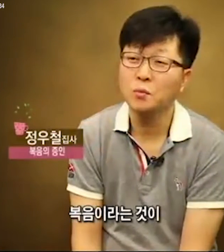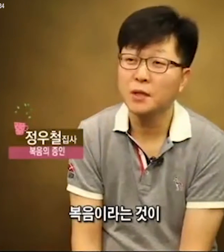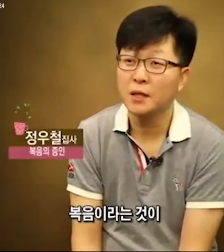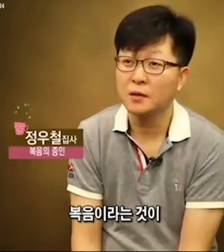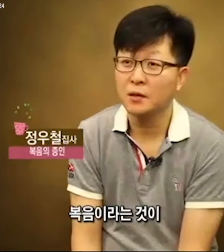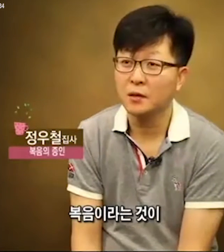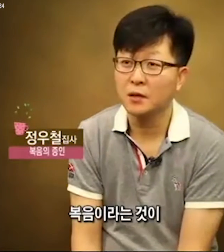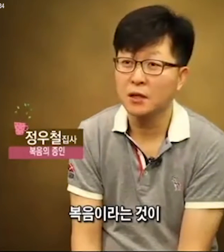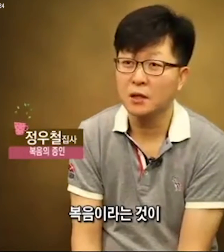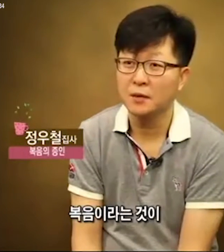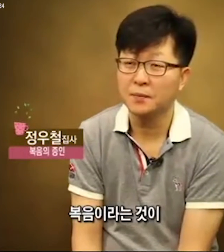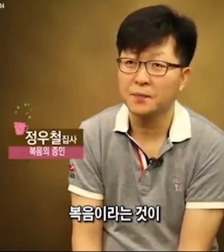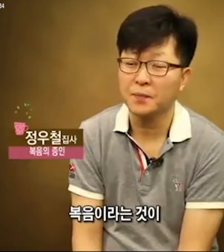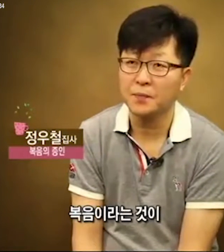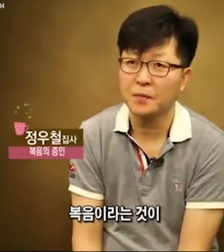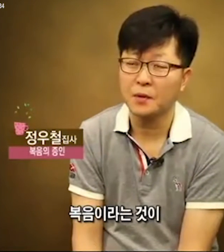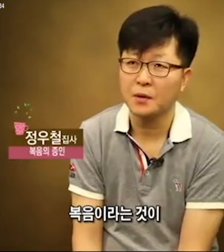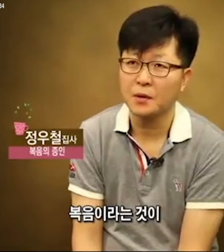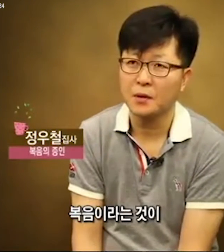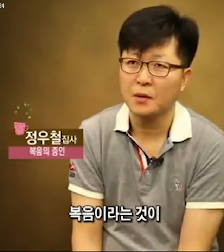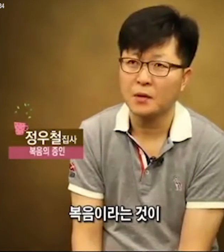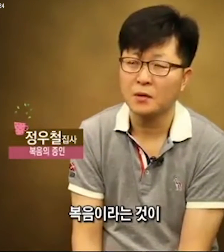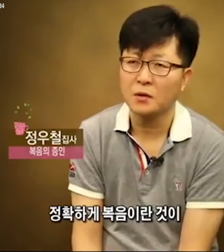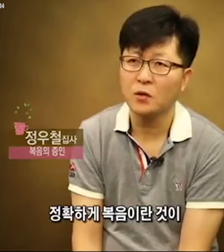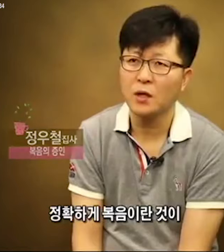이 복음이라는 것이